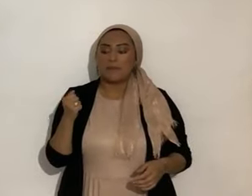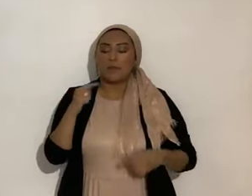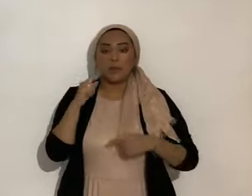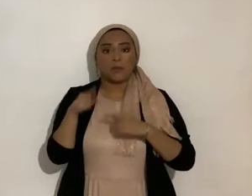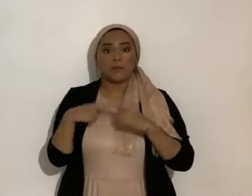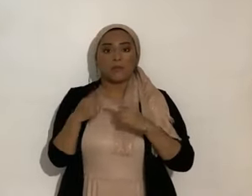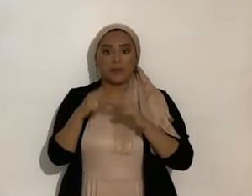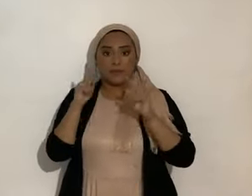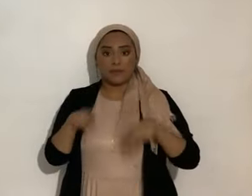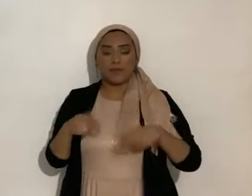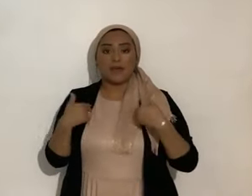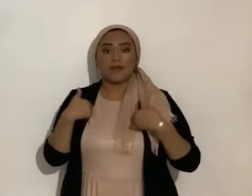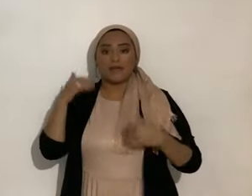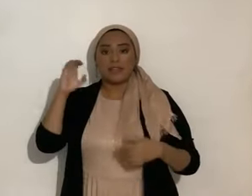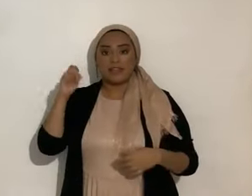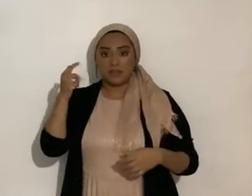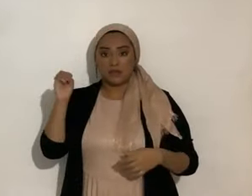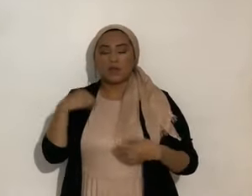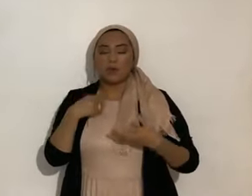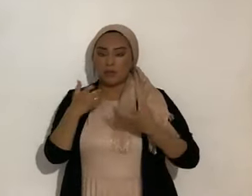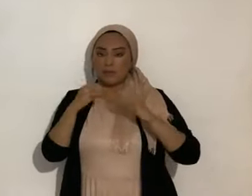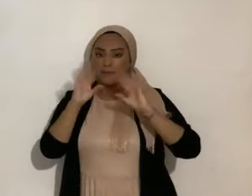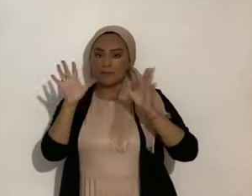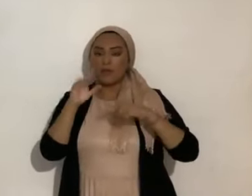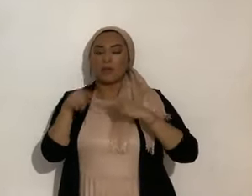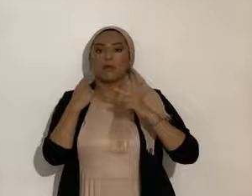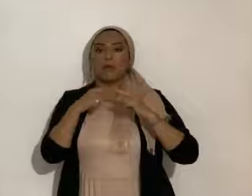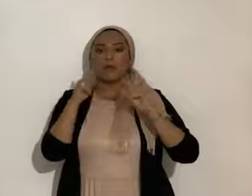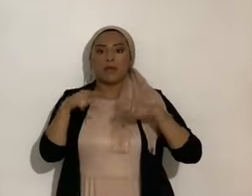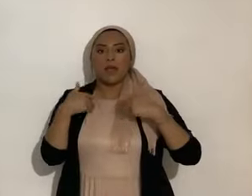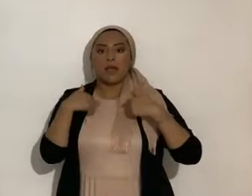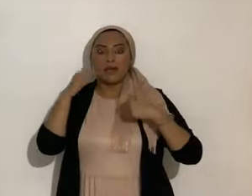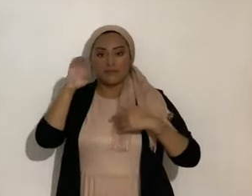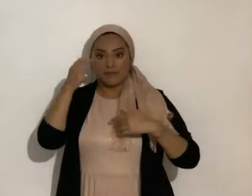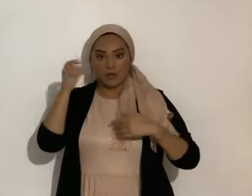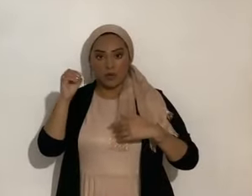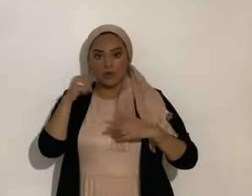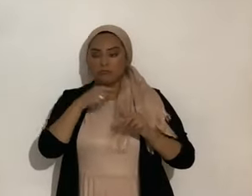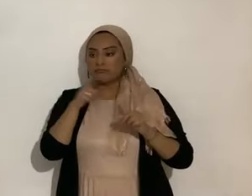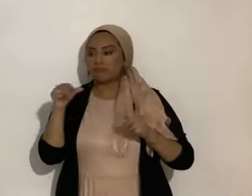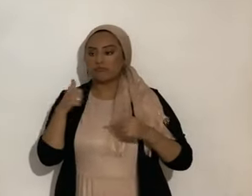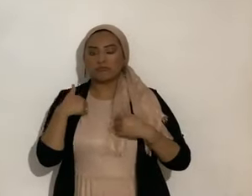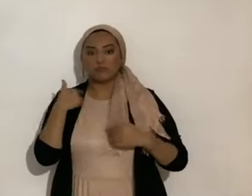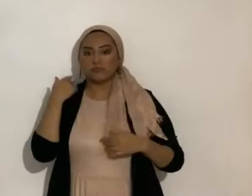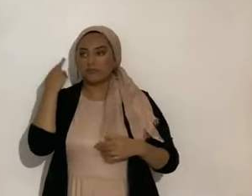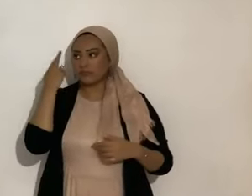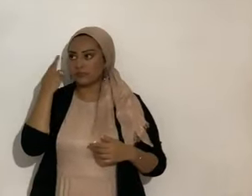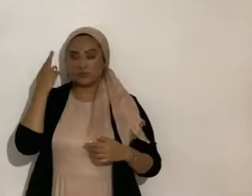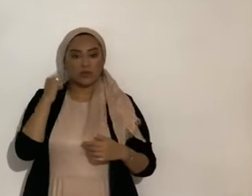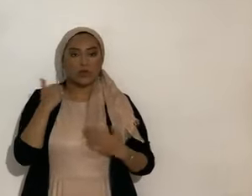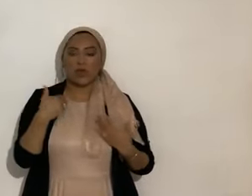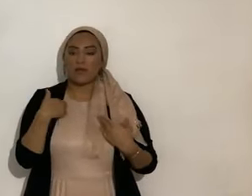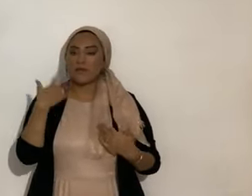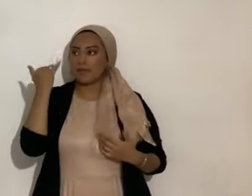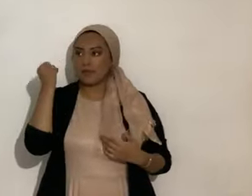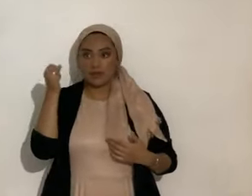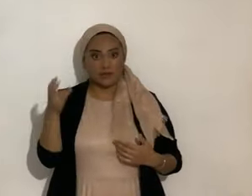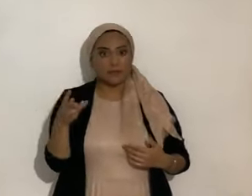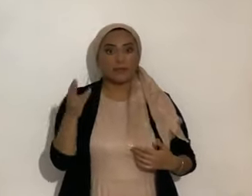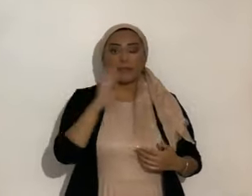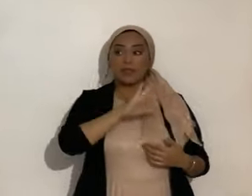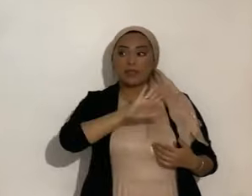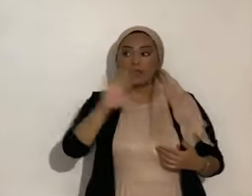Cuando una persona tiene ego, quiero aclarar esto, cuando una persona tiene ego, que no está en razón, que no está en Yahshua,